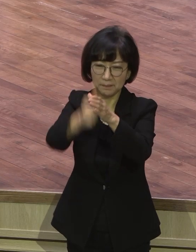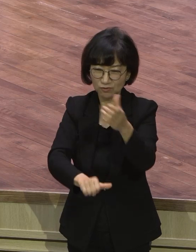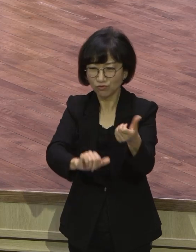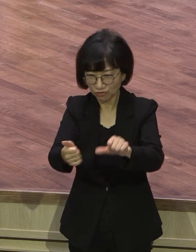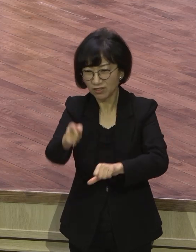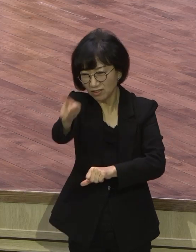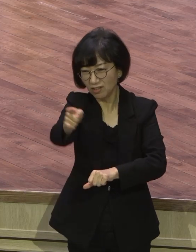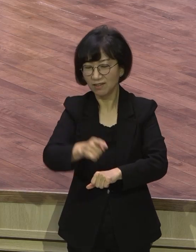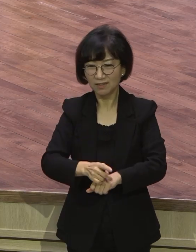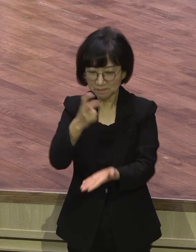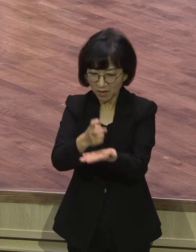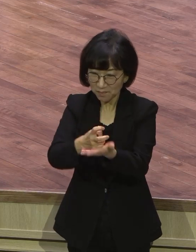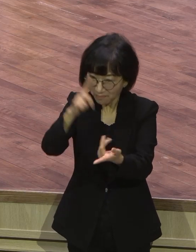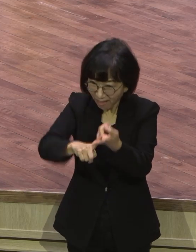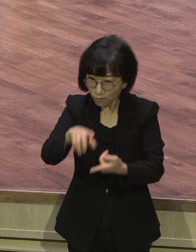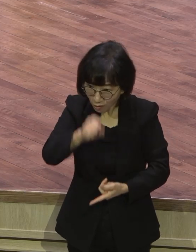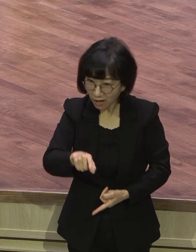법대로 하자.